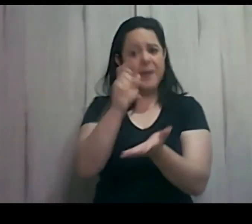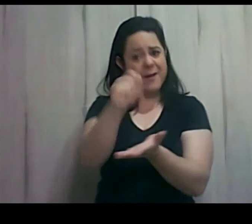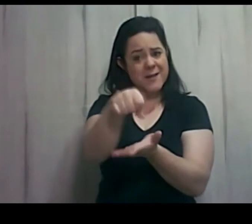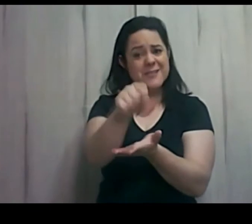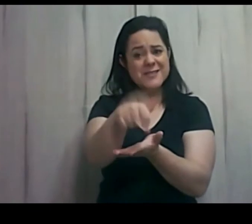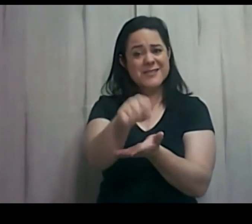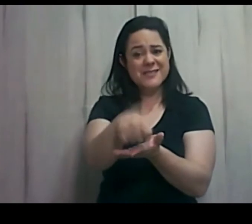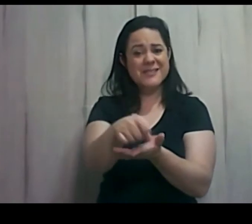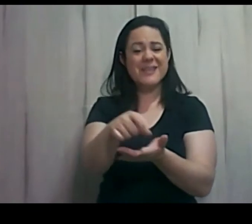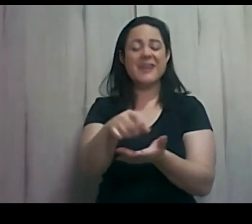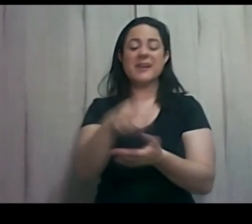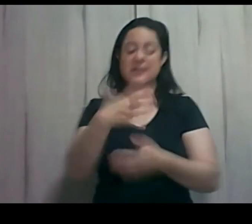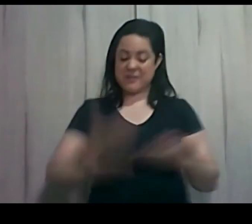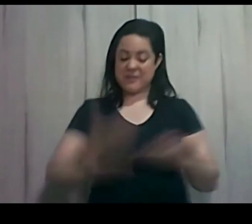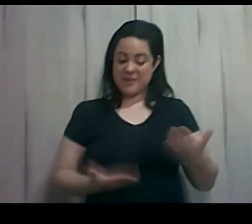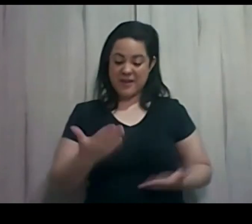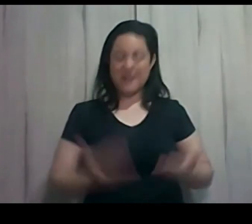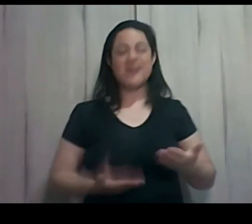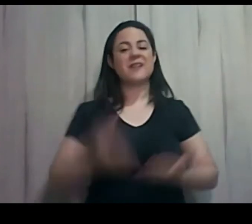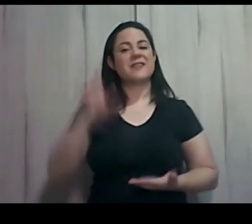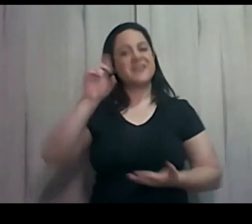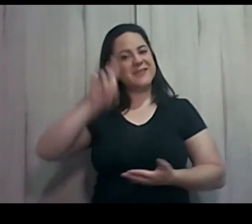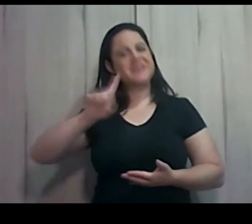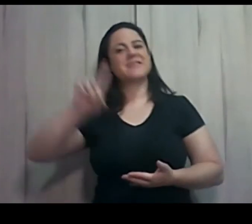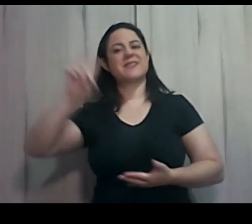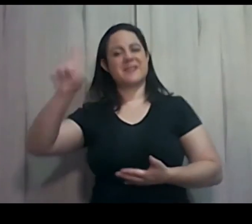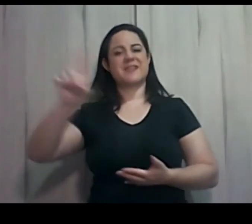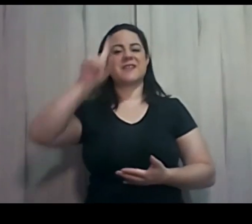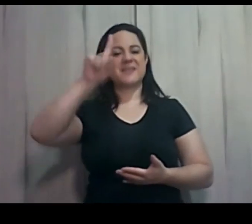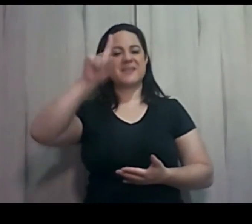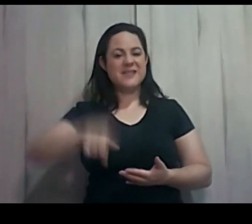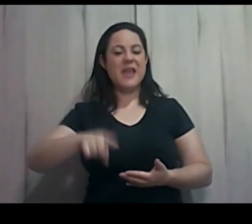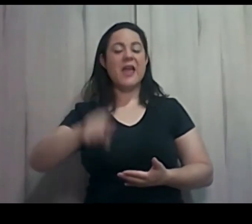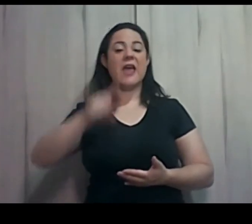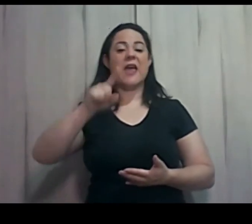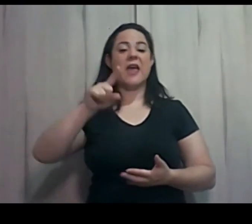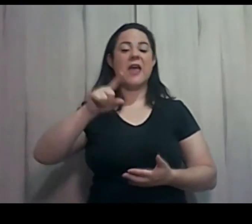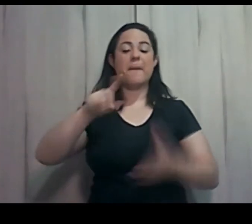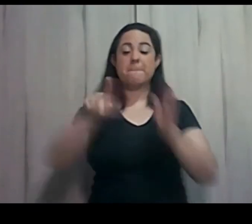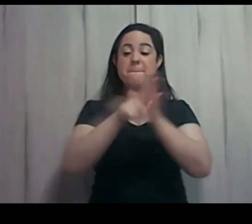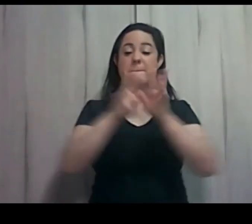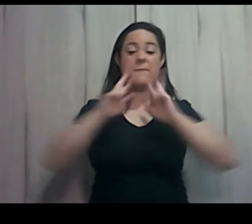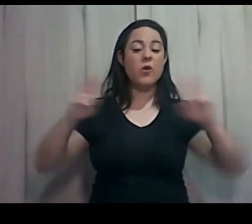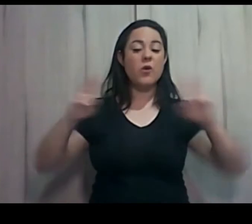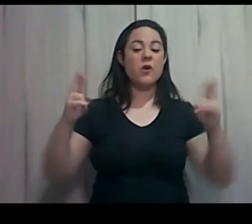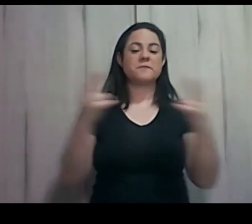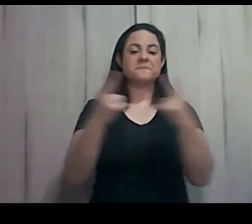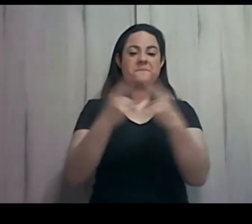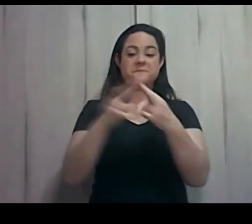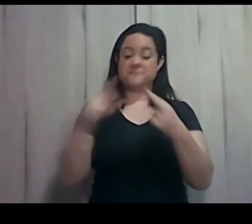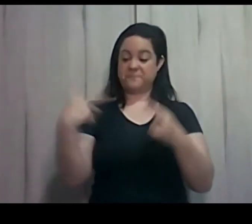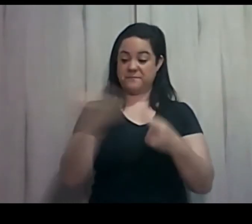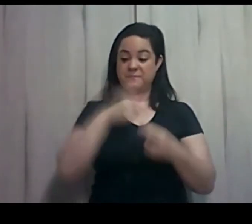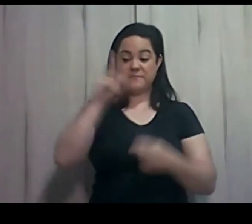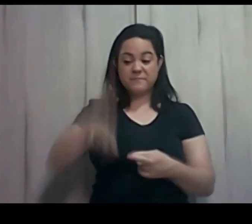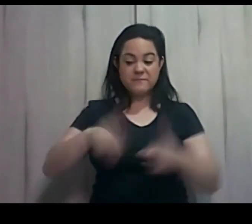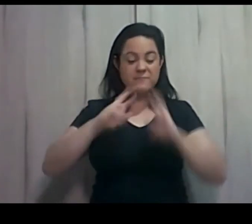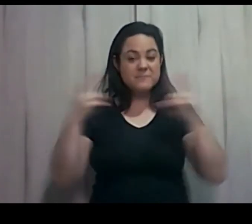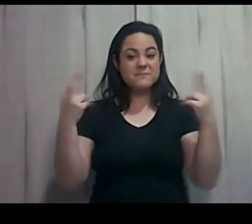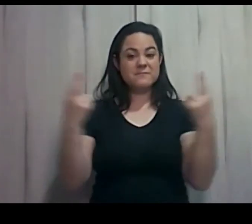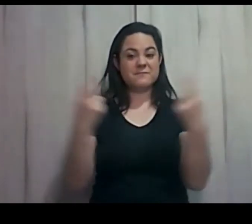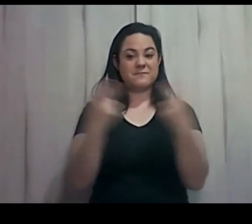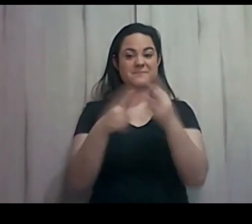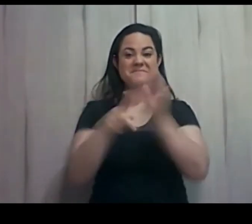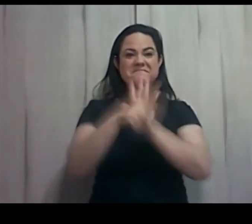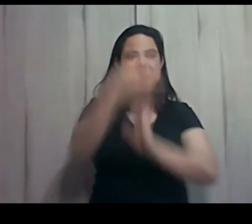que os servos de Deus e servas de Deus são um reino, né? Nós formamos um reino de reis